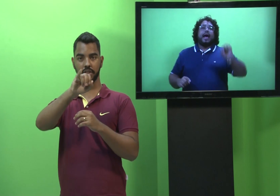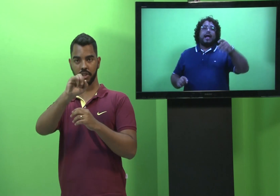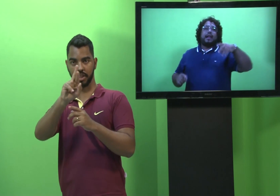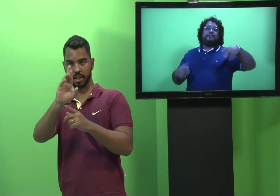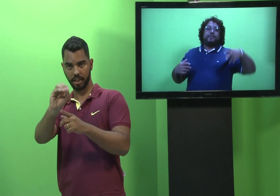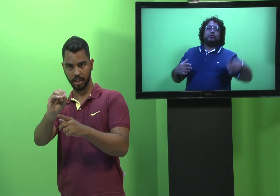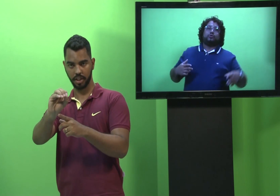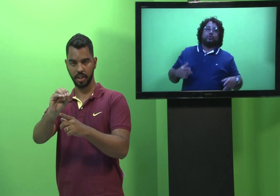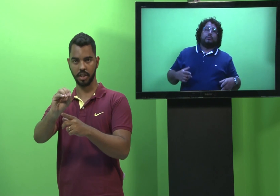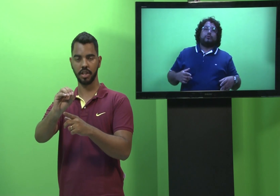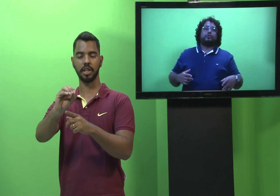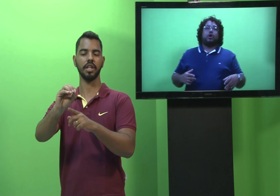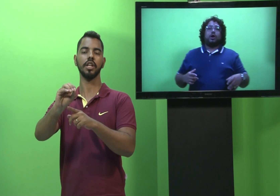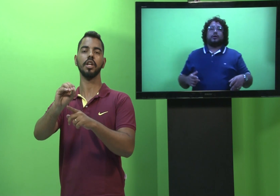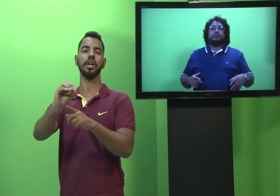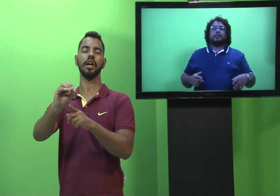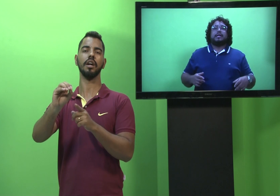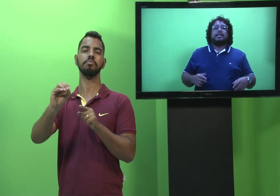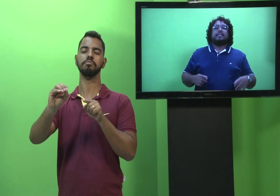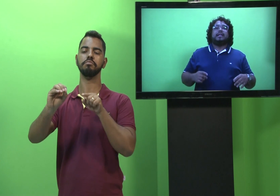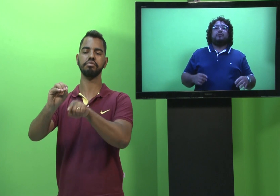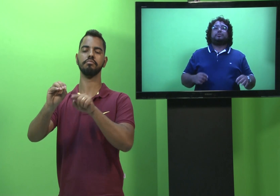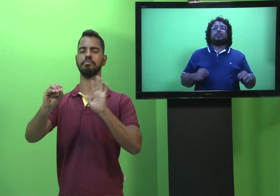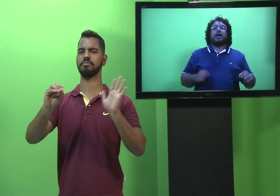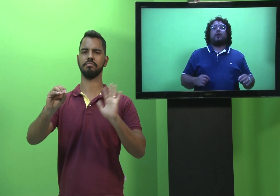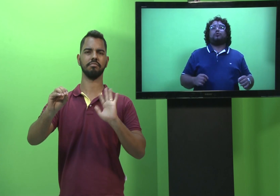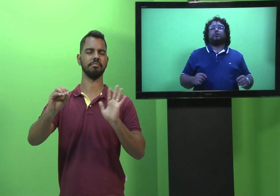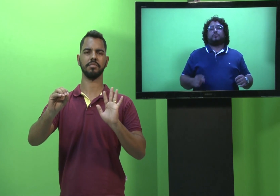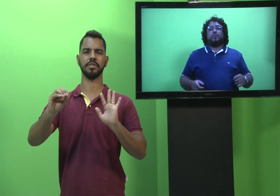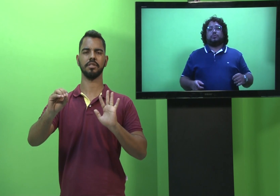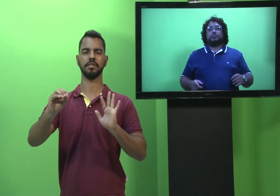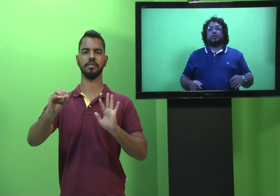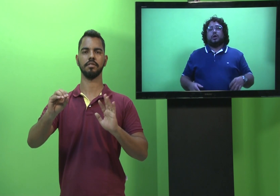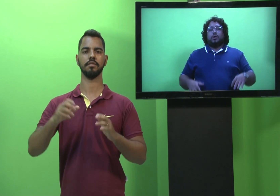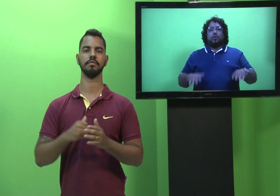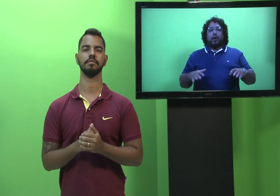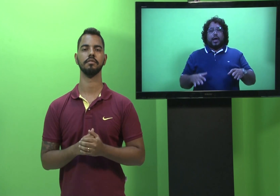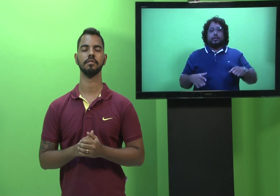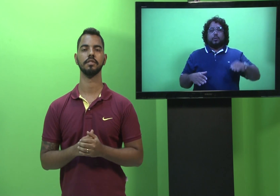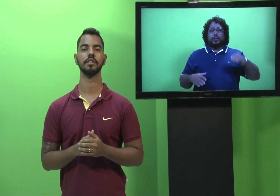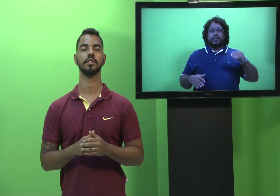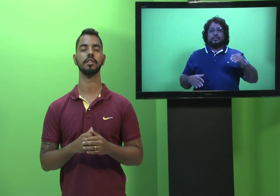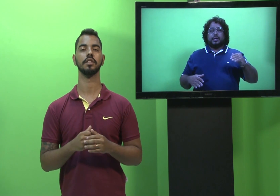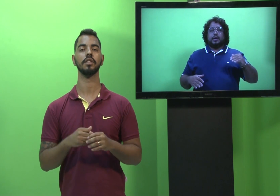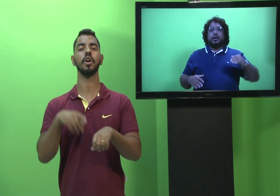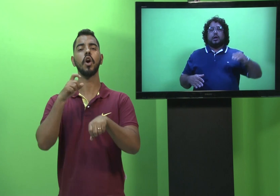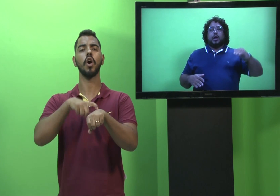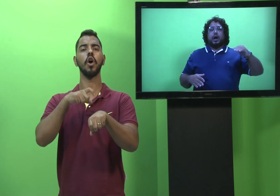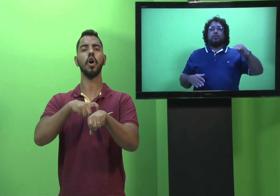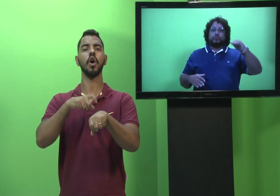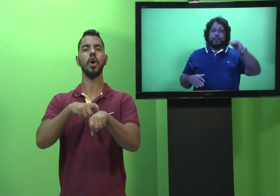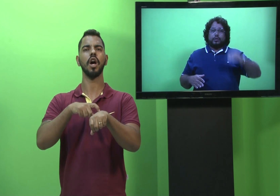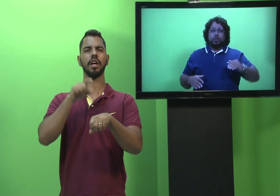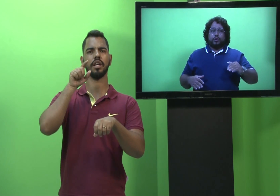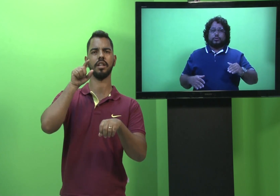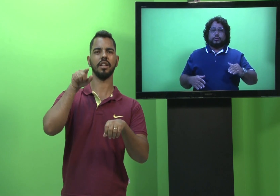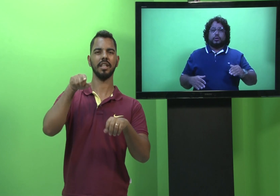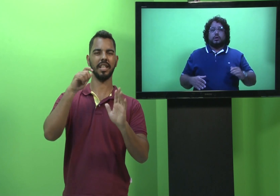A grafia do número de horas não se dá com 2 pontos. O correto é obedecer a alguns padrões.